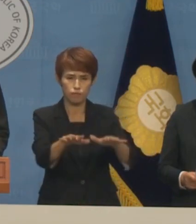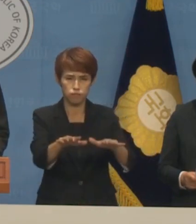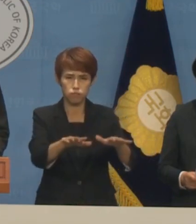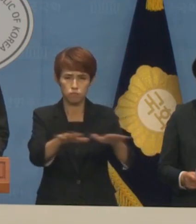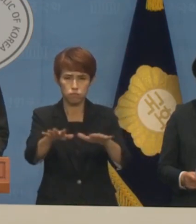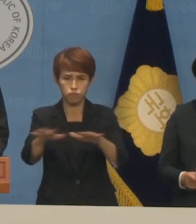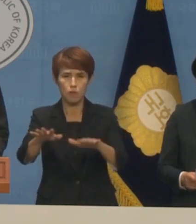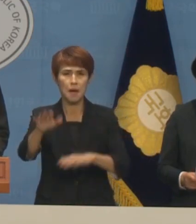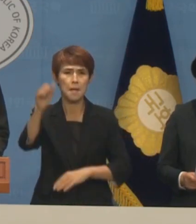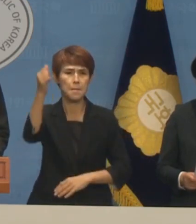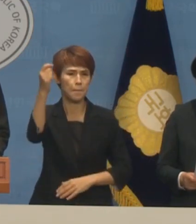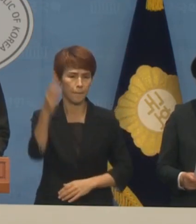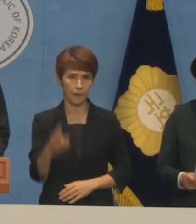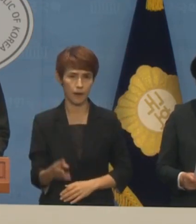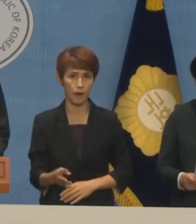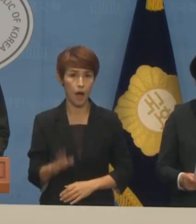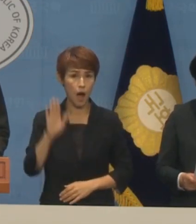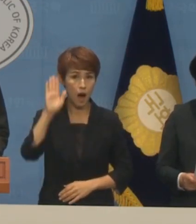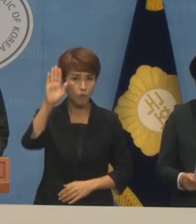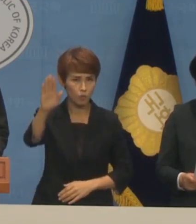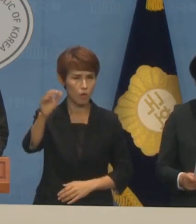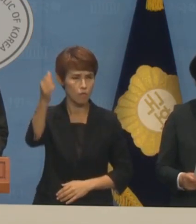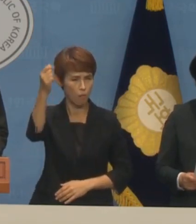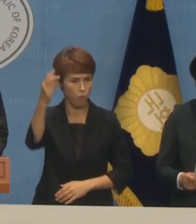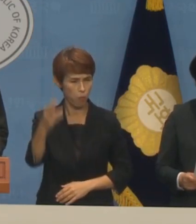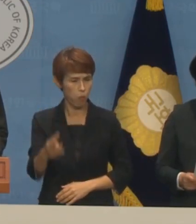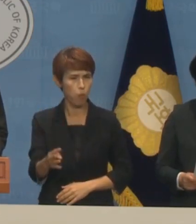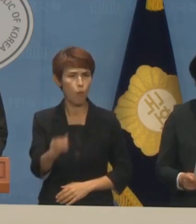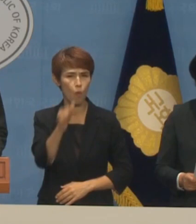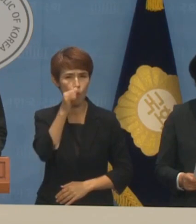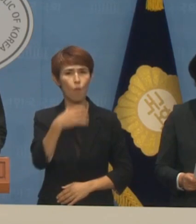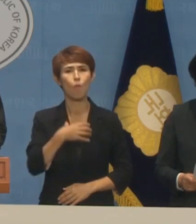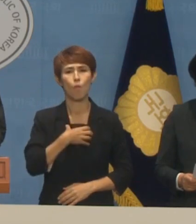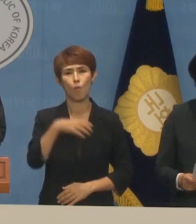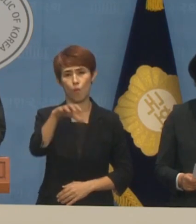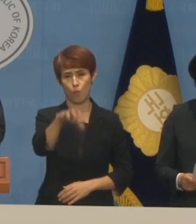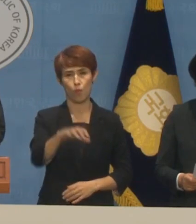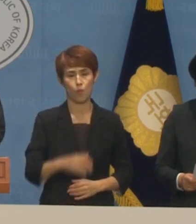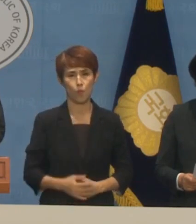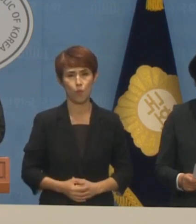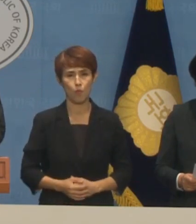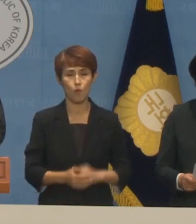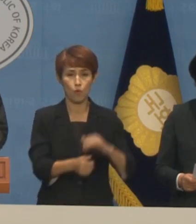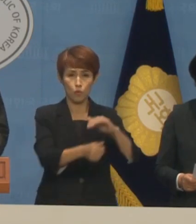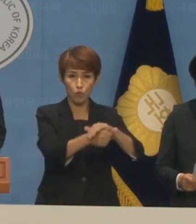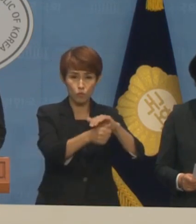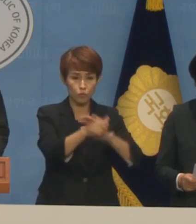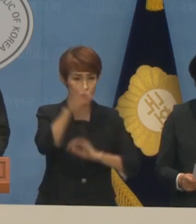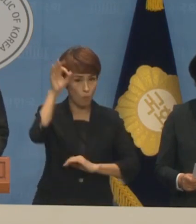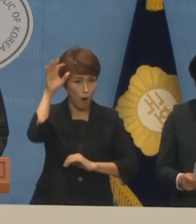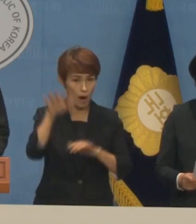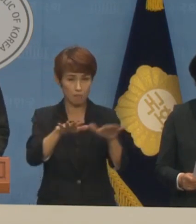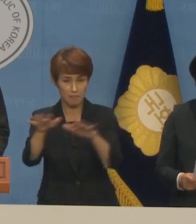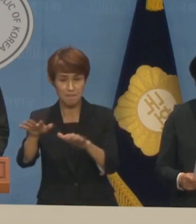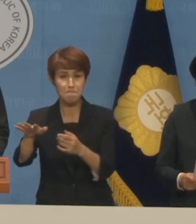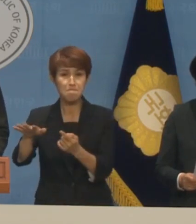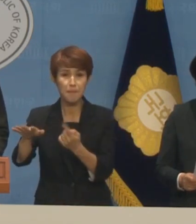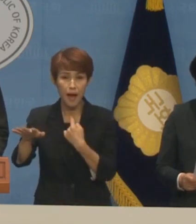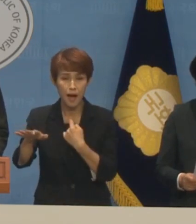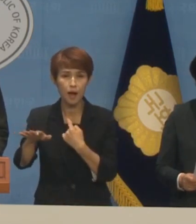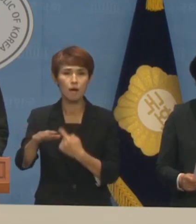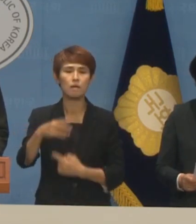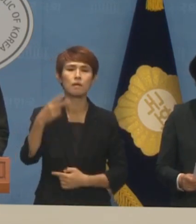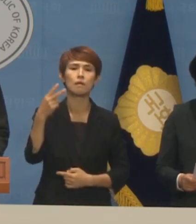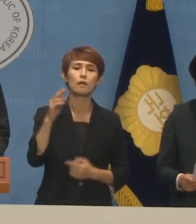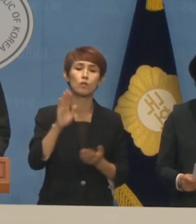다수 발생해왔고 앞으로도 다수 발생할 수 있는 지역입니다. 경주 포항 지진 이후